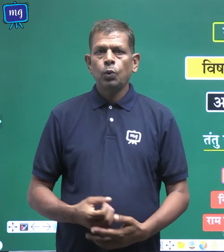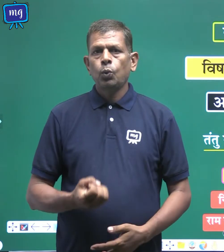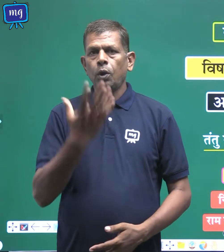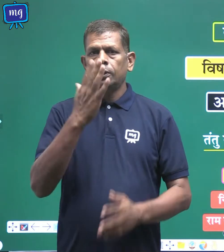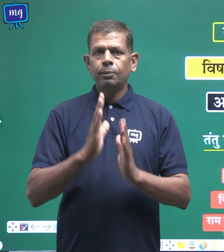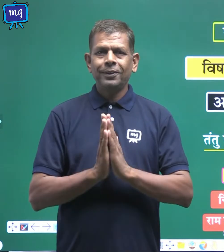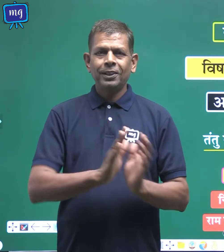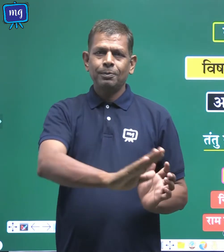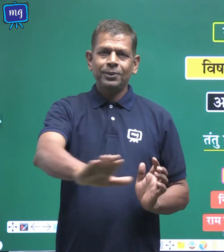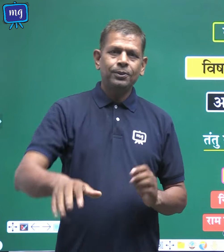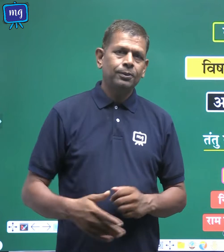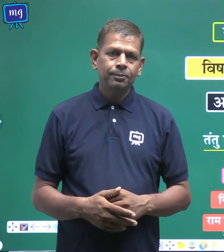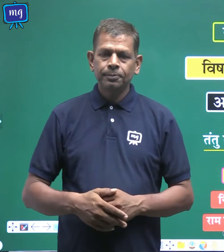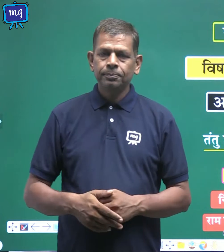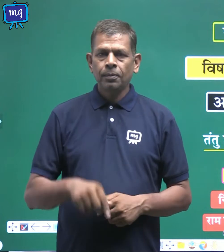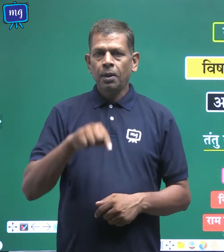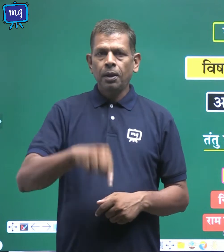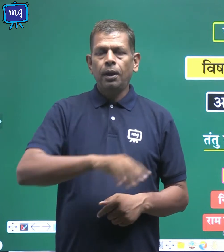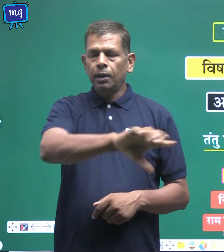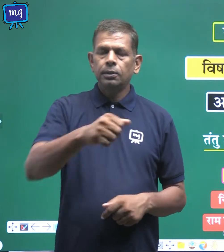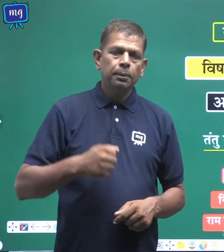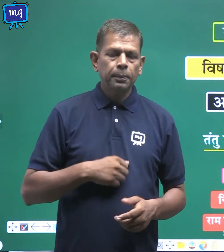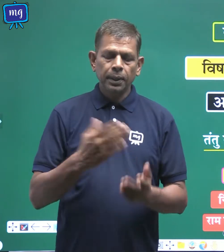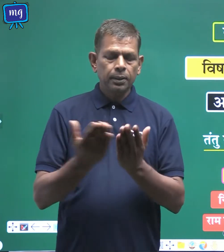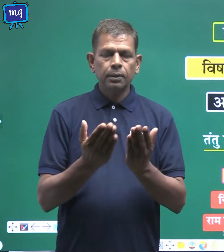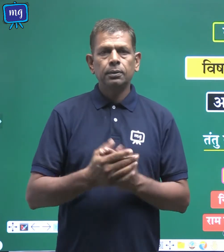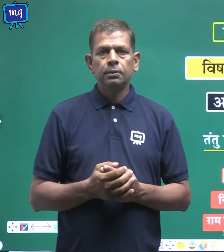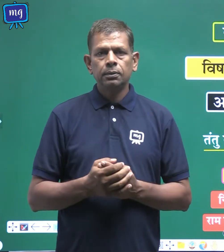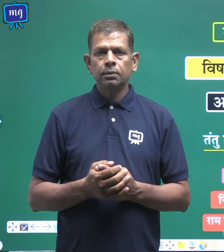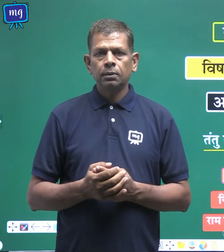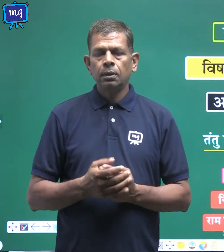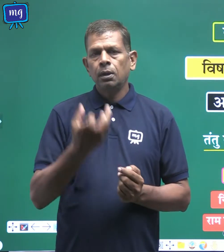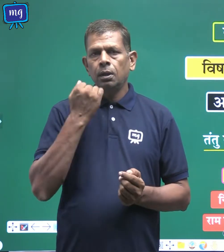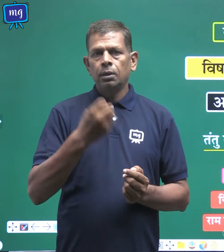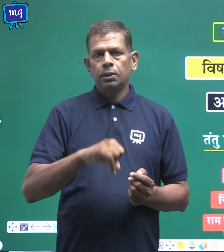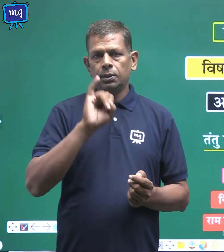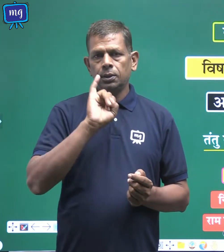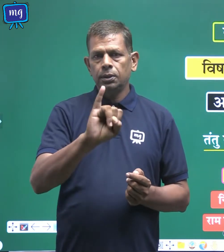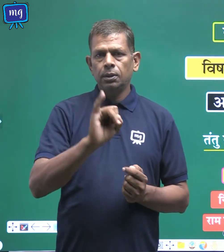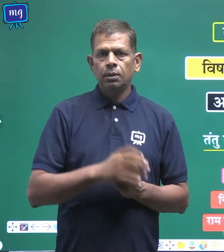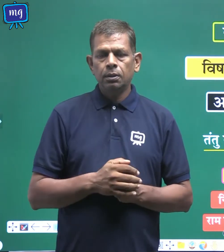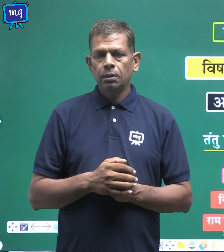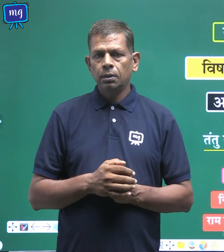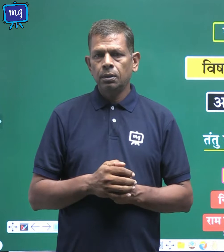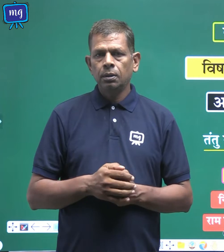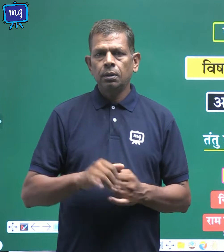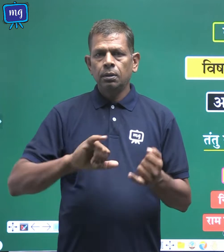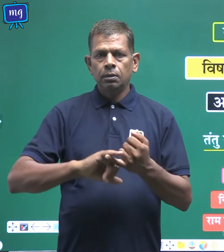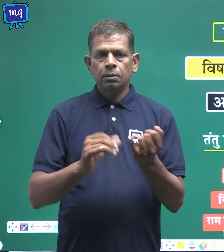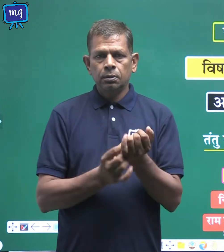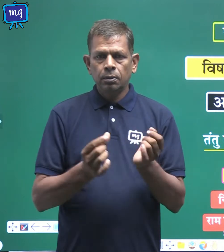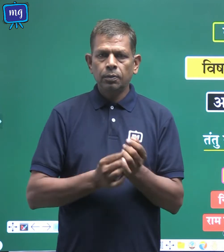गुड मॉर्निंग बच्चों। आज हम पढ़ेंगे कक्षा 6 विषय